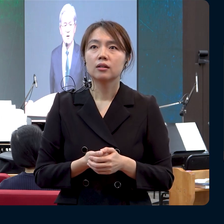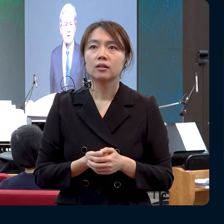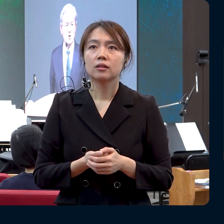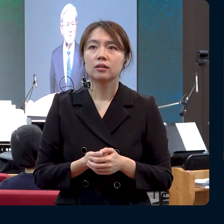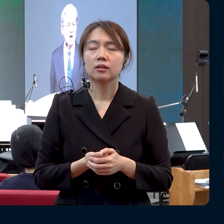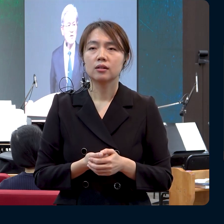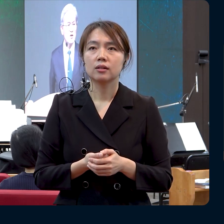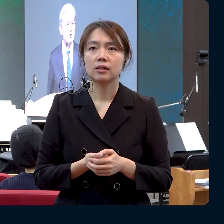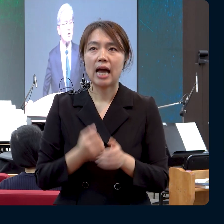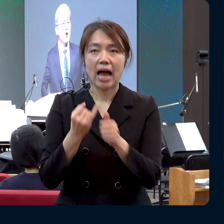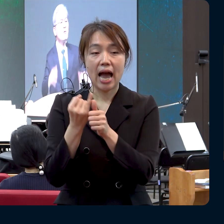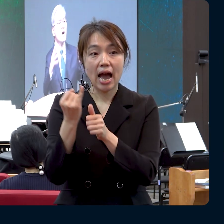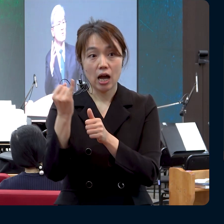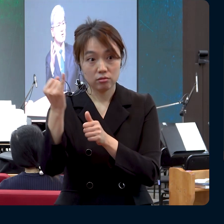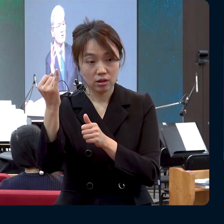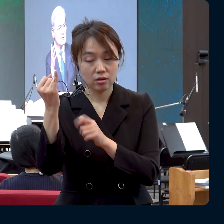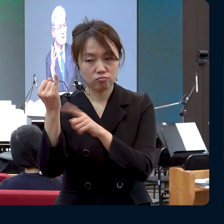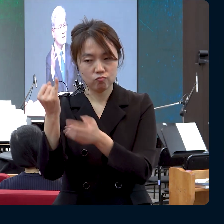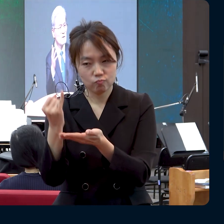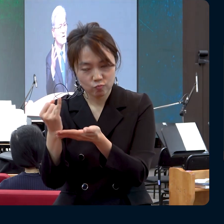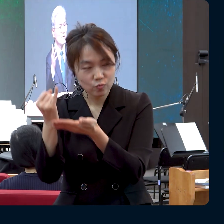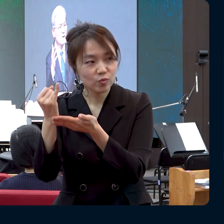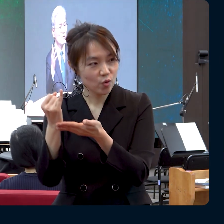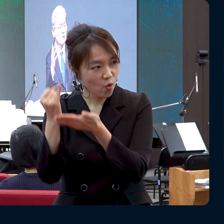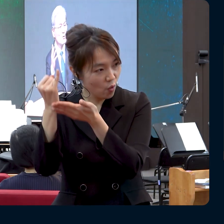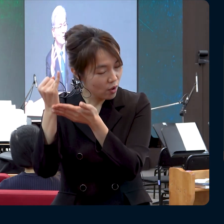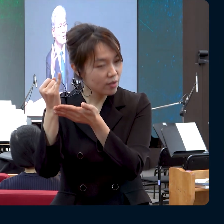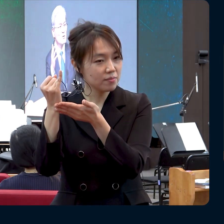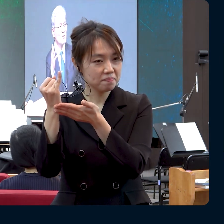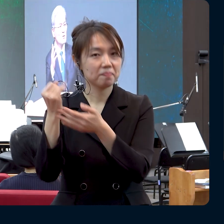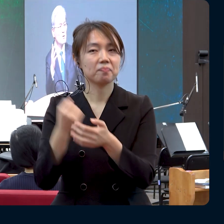예, 정말 아내를 경외하면서.